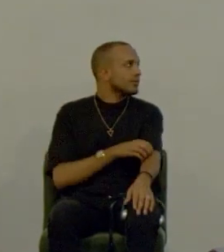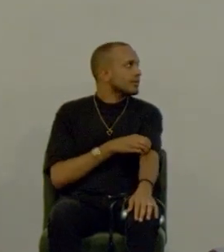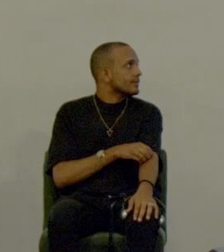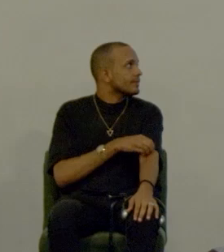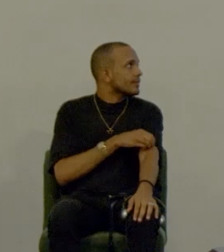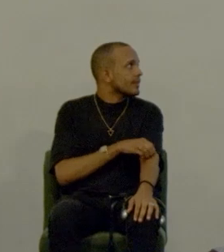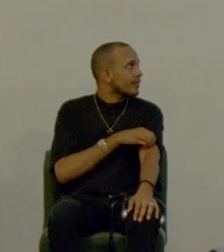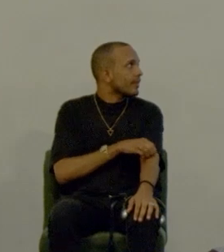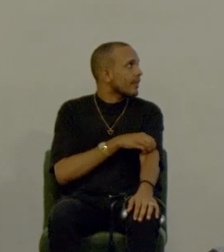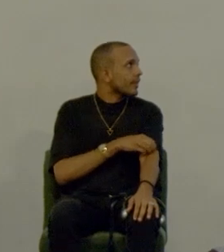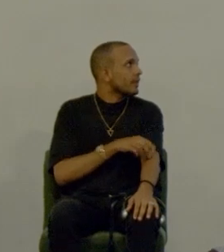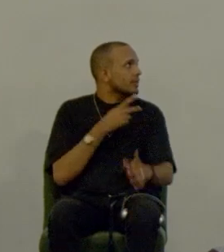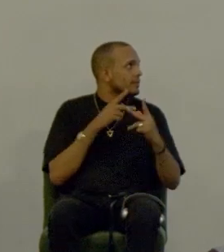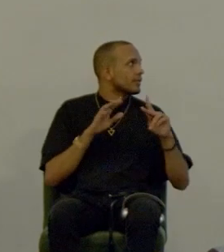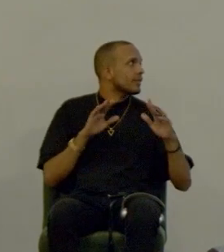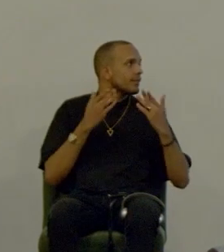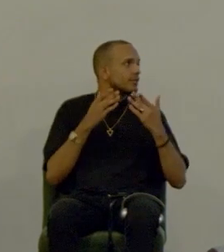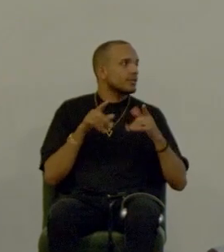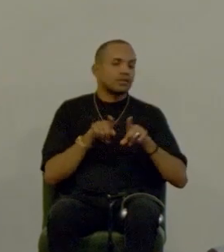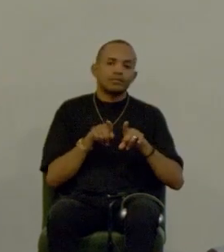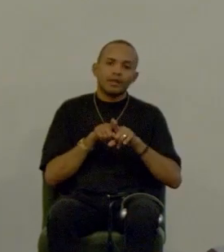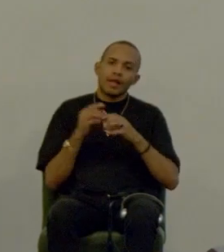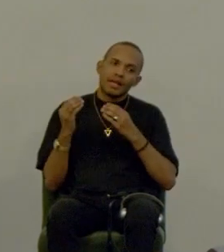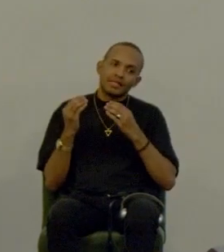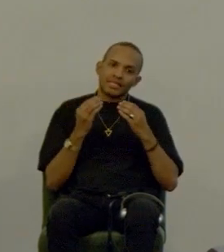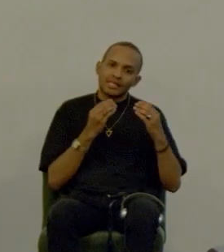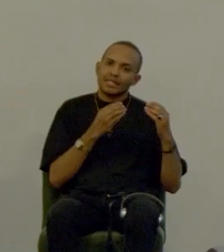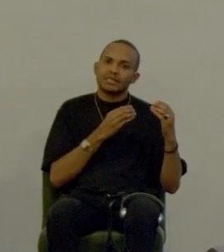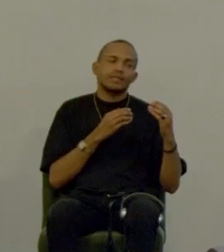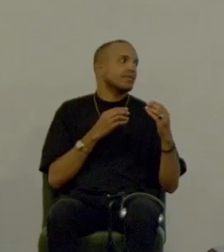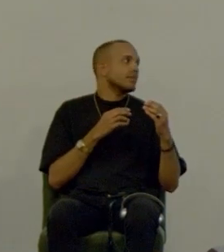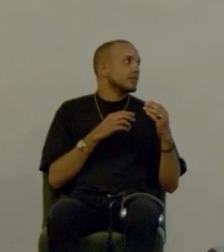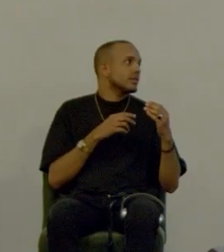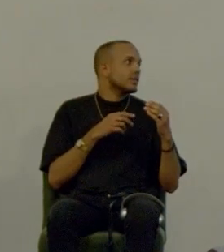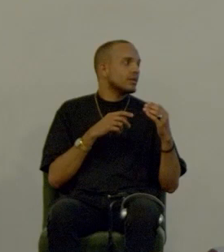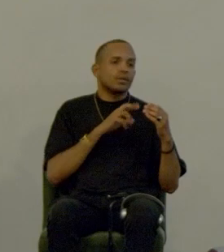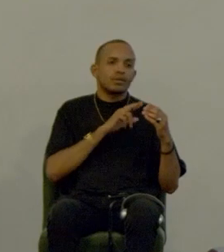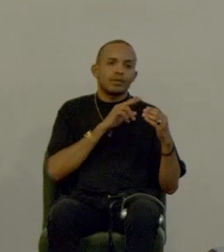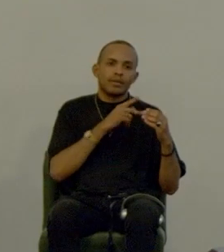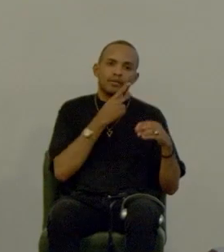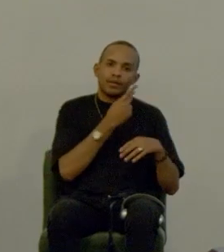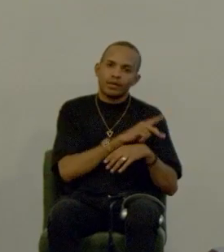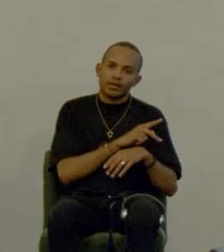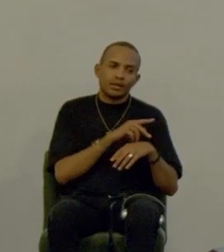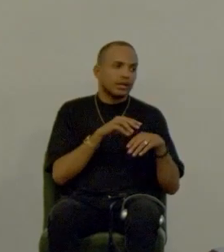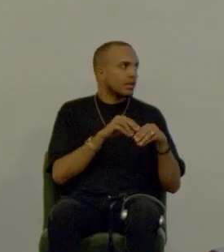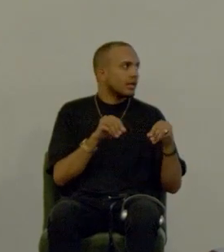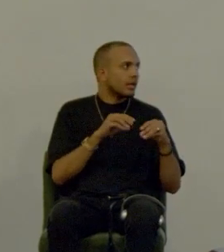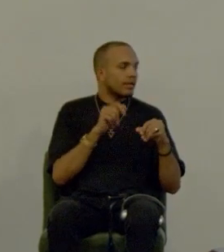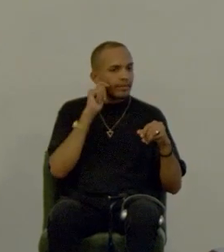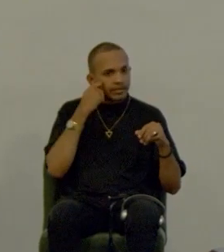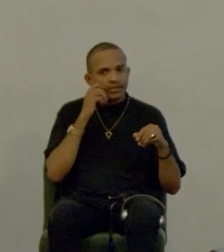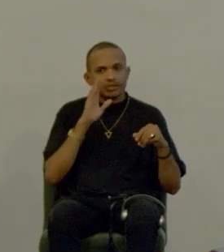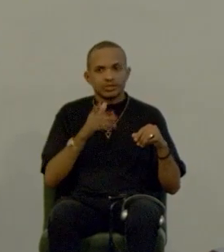né? Isso aqui é uma festa de milho botawa, né? Feito com milho que é plantado em cima da terra, que não foi produzida por eles, essa terra preta. Eles dizem, essa terra preta já estava